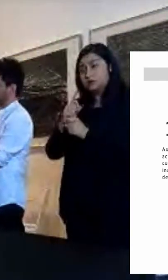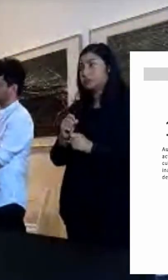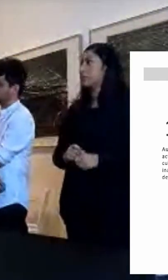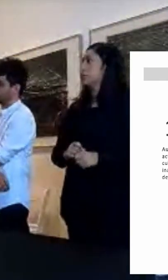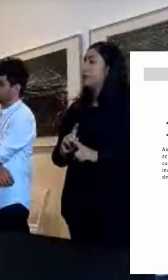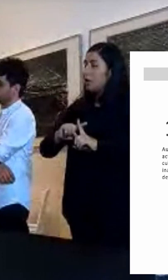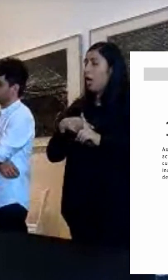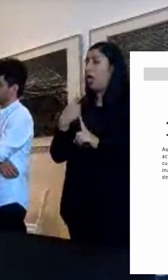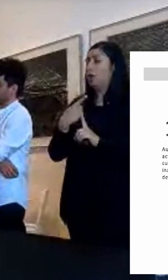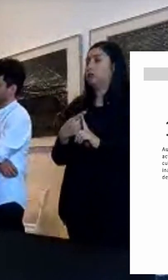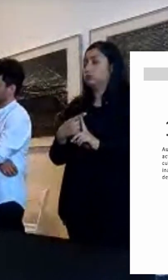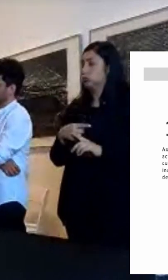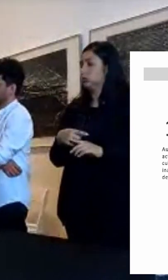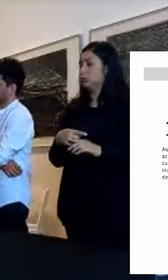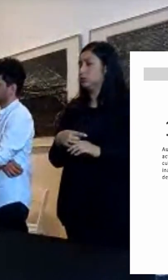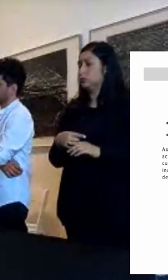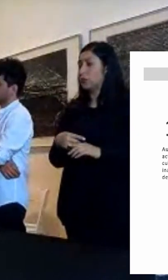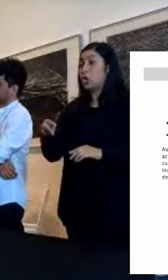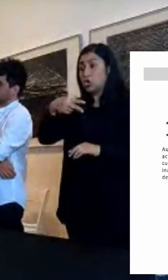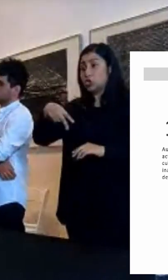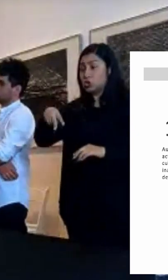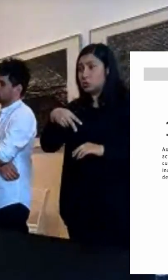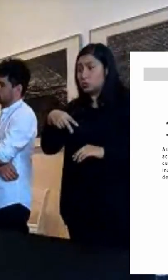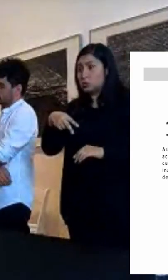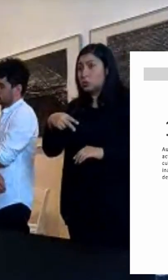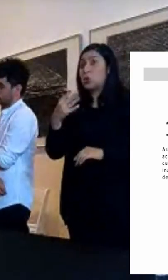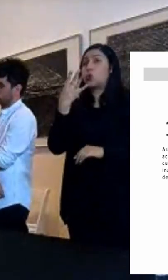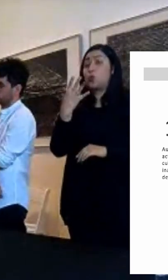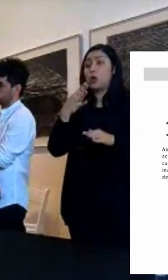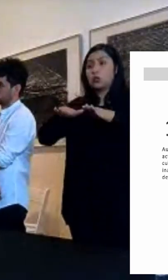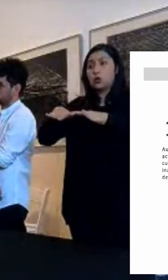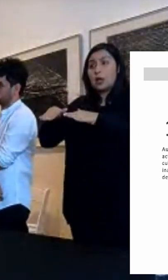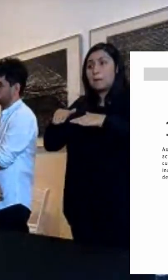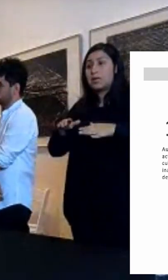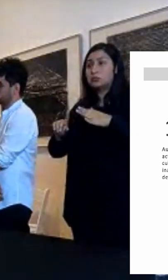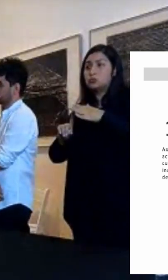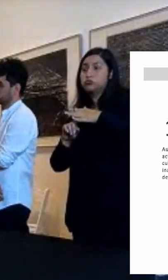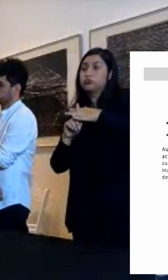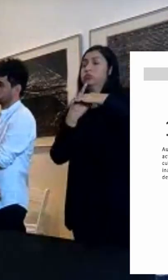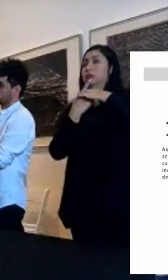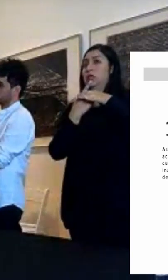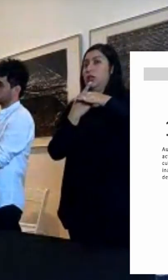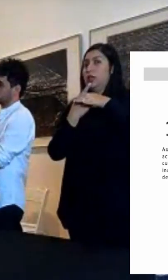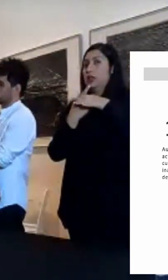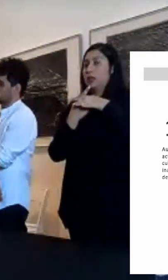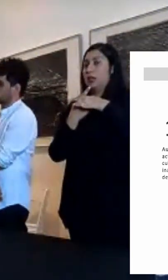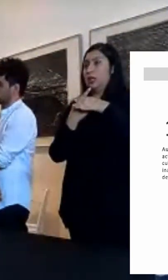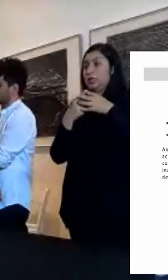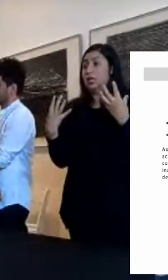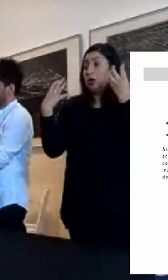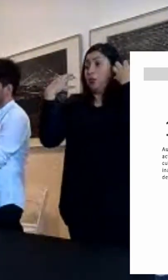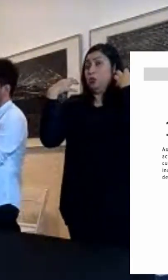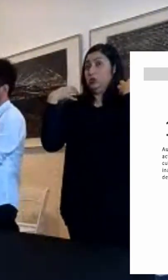no solamente, o sea, nosotros somos los cuatro espacios fundadores de la Rivarte y que hemos tomado la responsabilidad